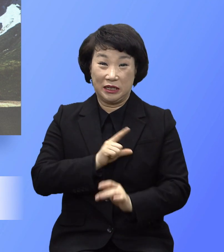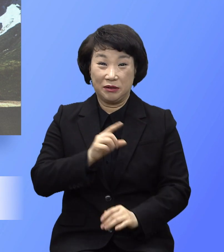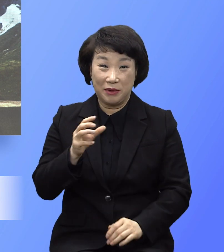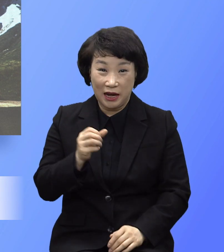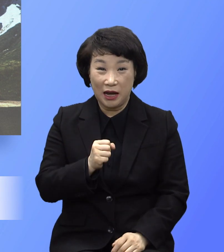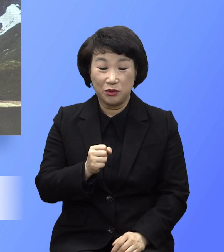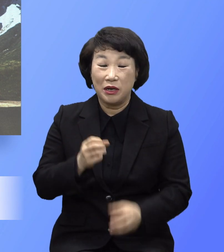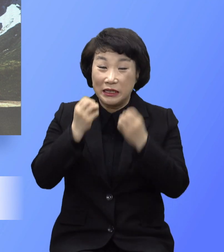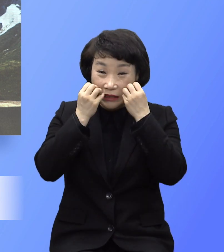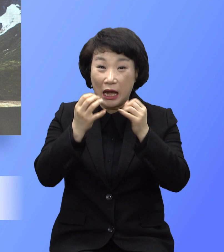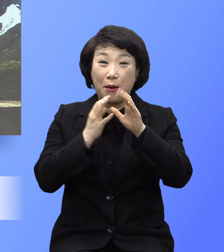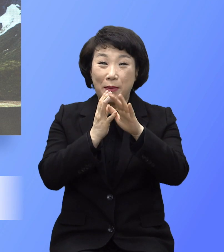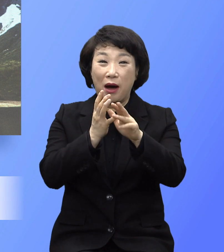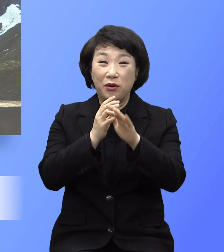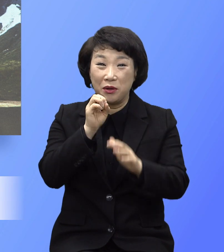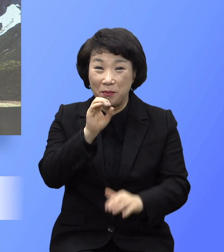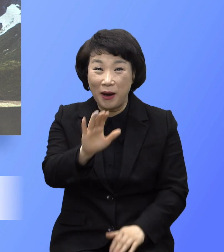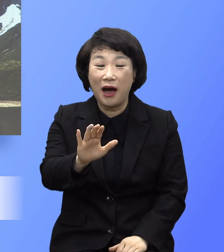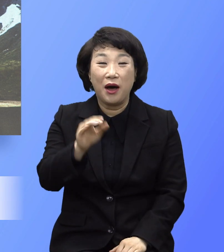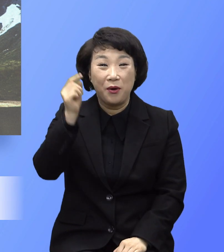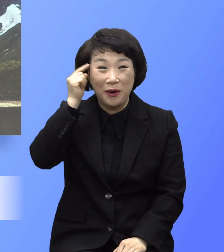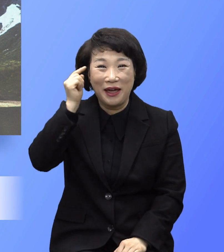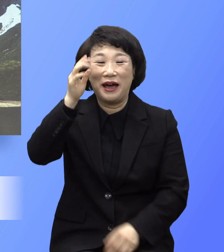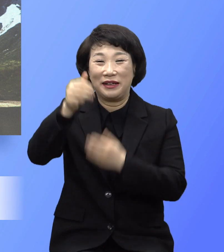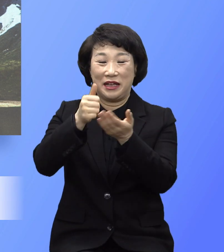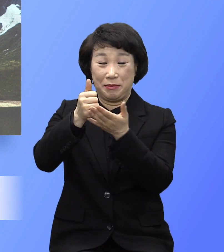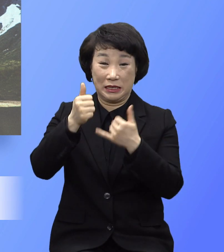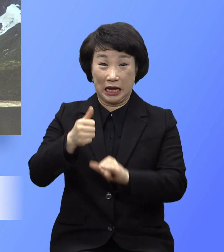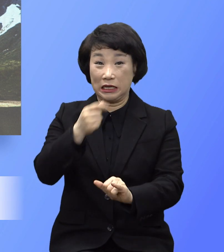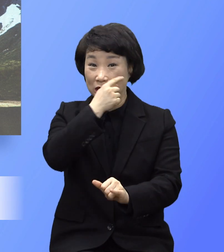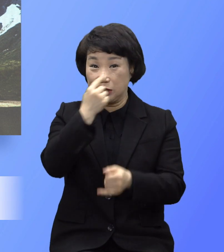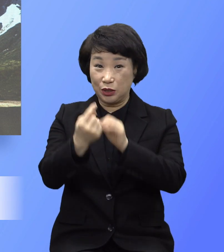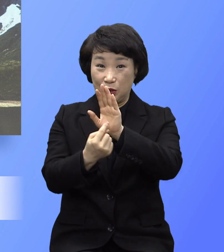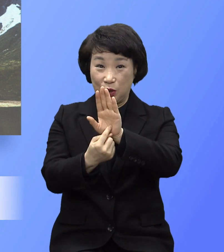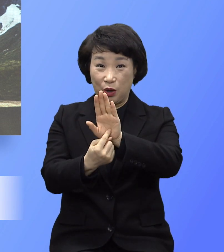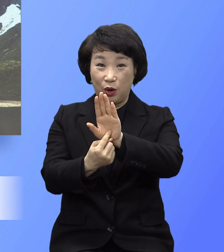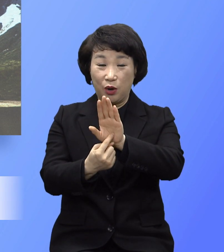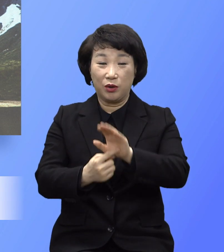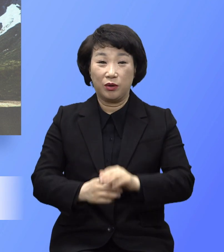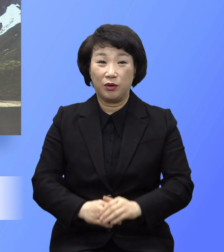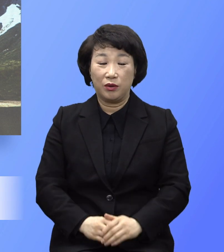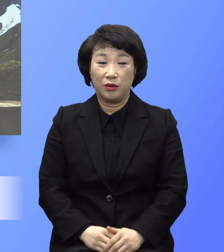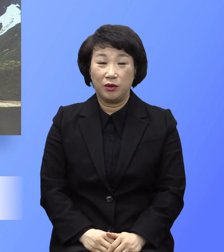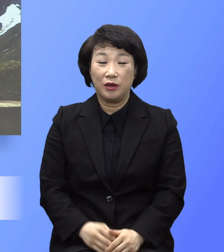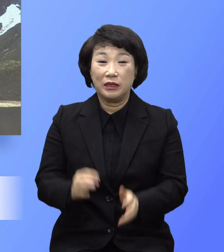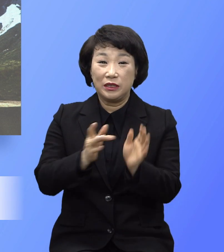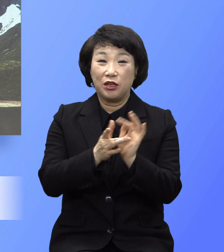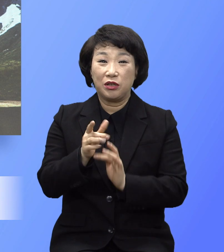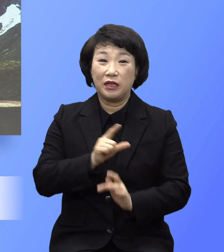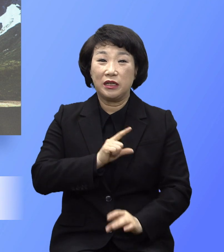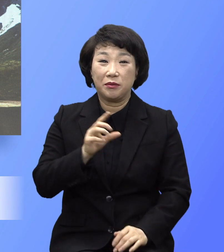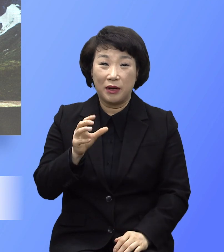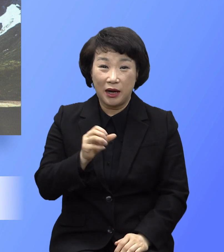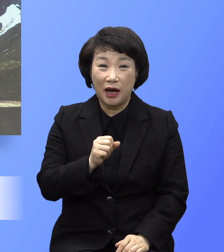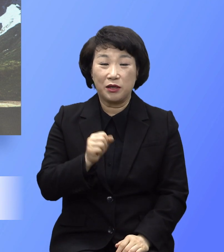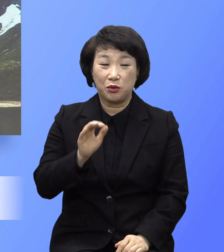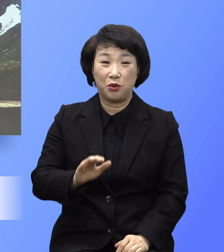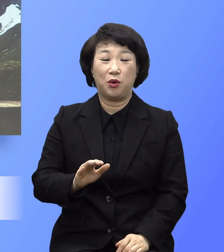이름으로 새 방언을 말하는 것도 하나님의 자녀라는 증거요. 그